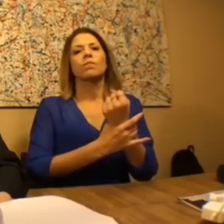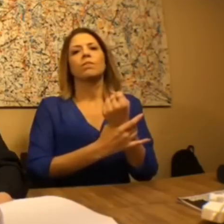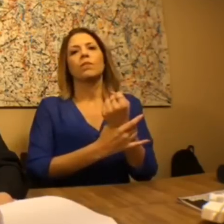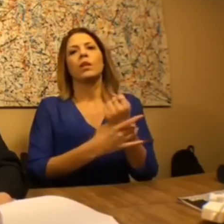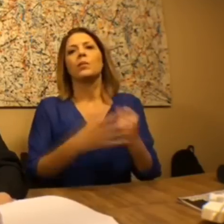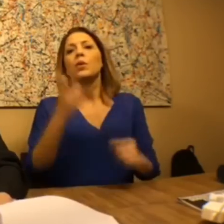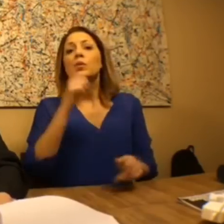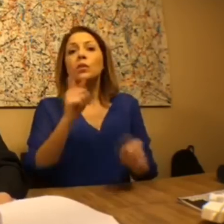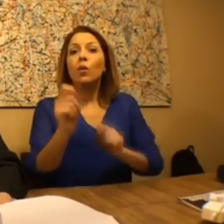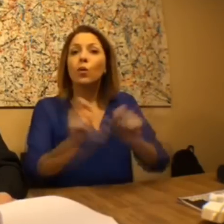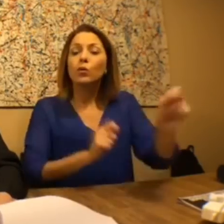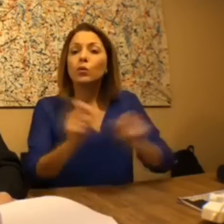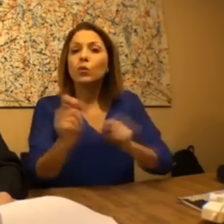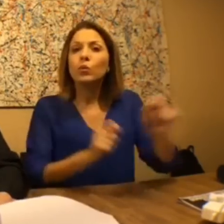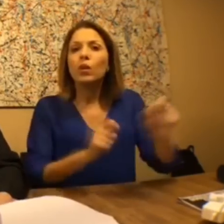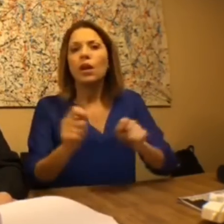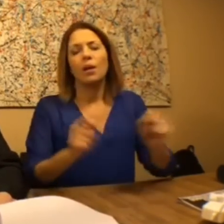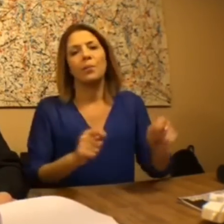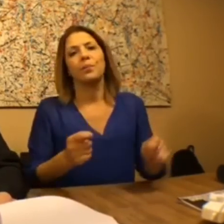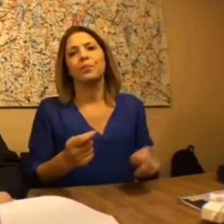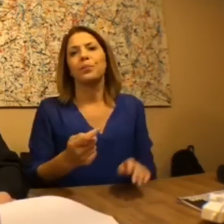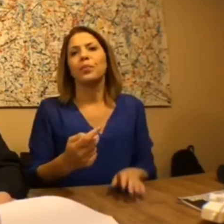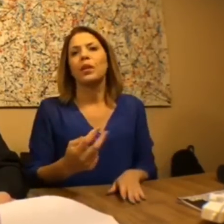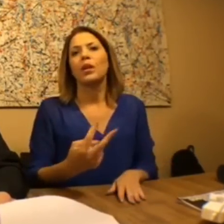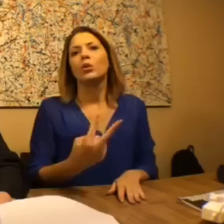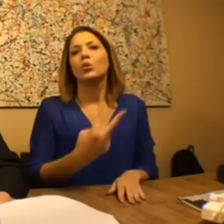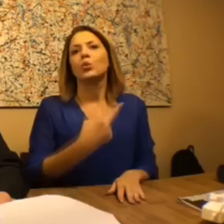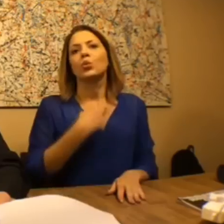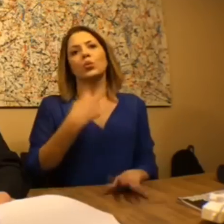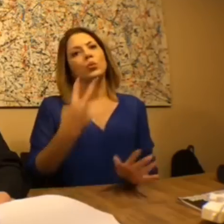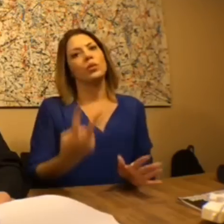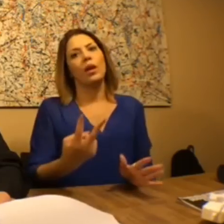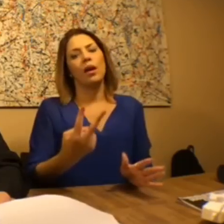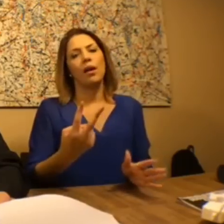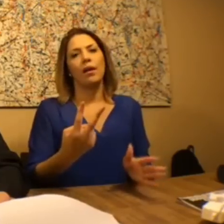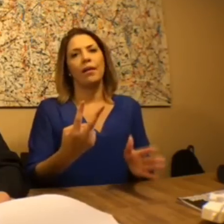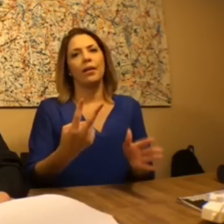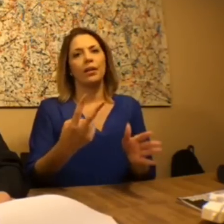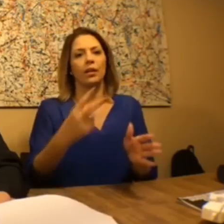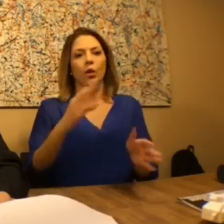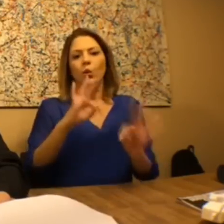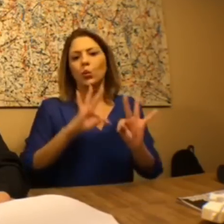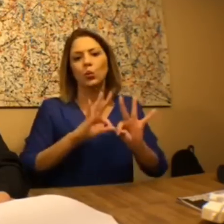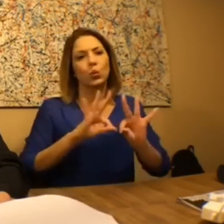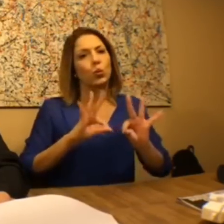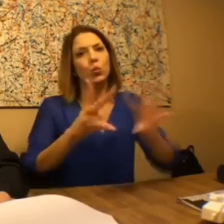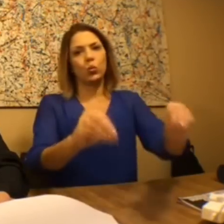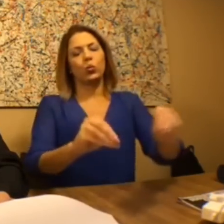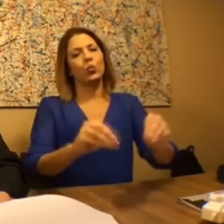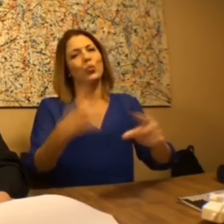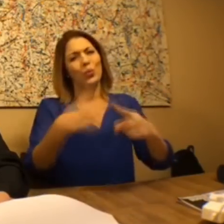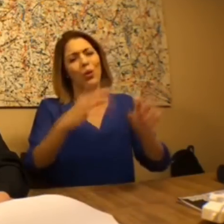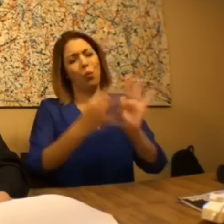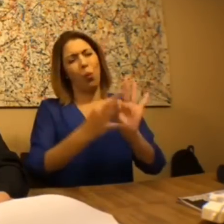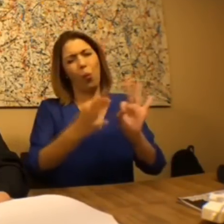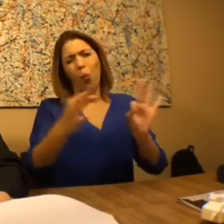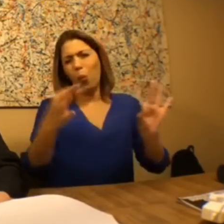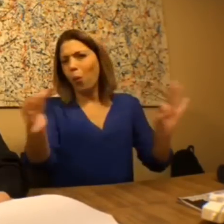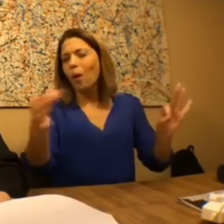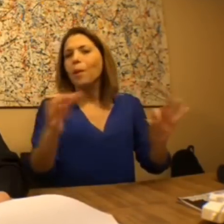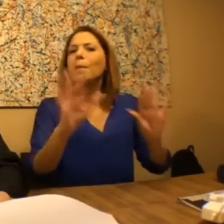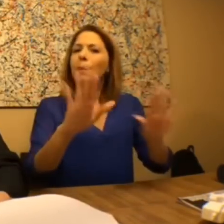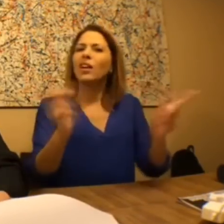para controlar, então. Não dá para você selar de vez, são 17 mil quilômetros de fronteira, mas dá sim, com o